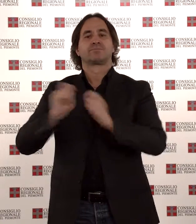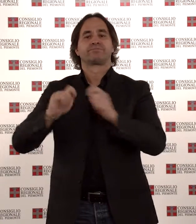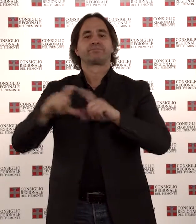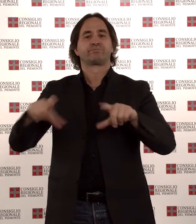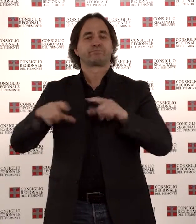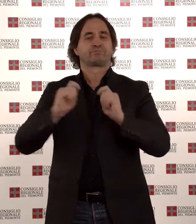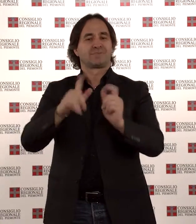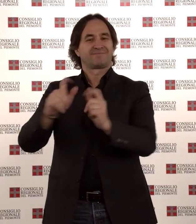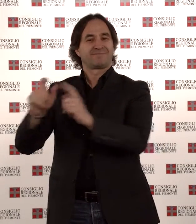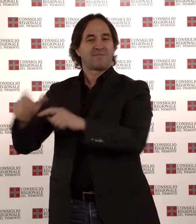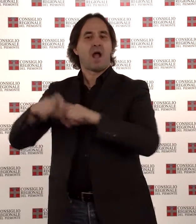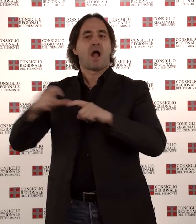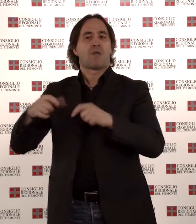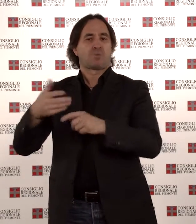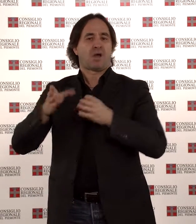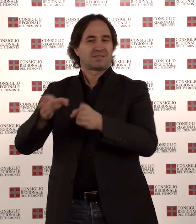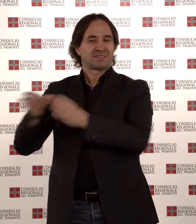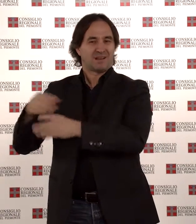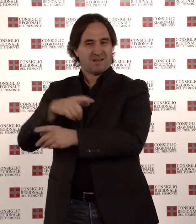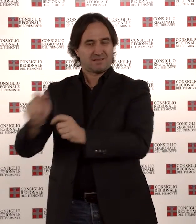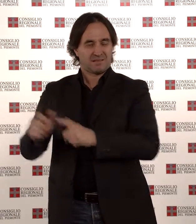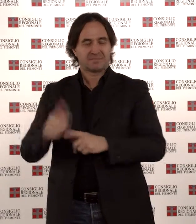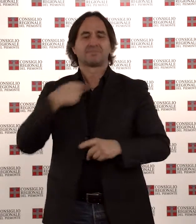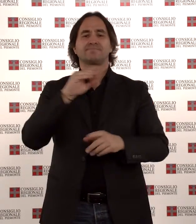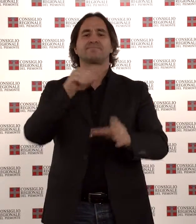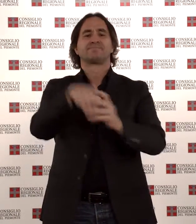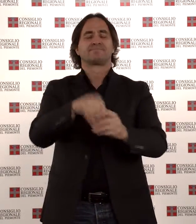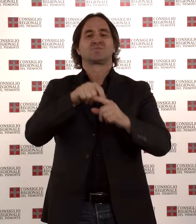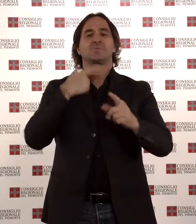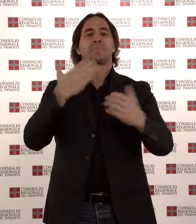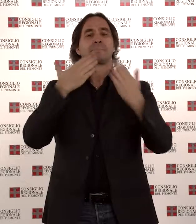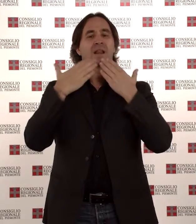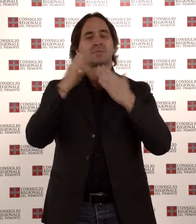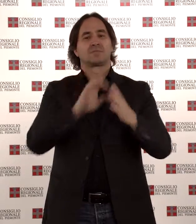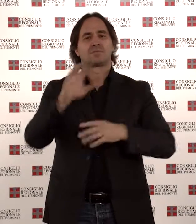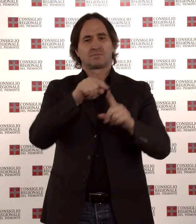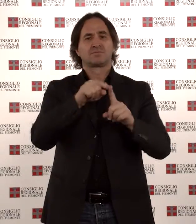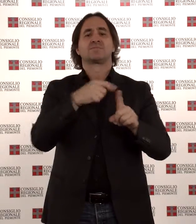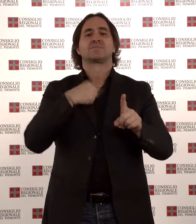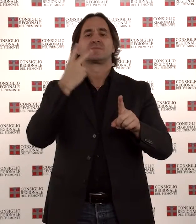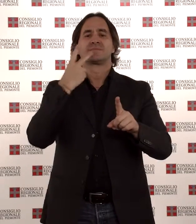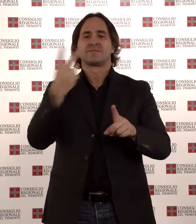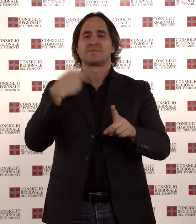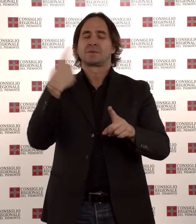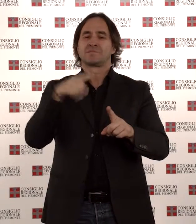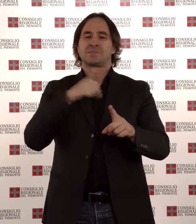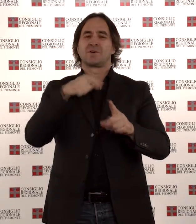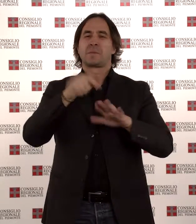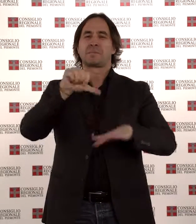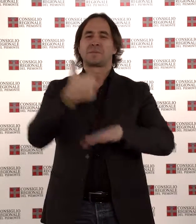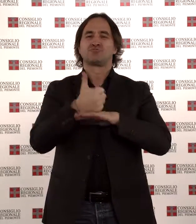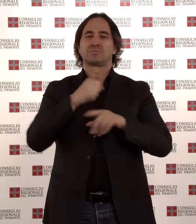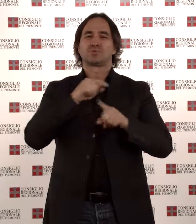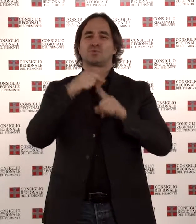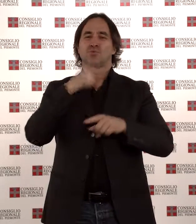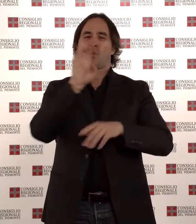del Partito Democratico che chiede alla Giunta di attivarsi presso il Parlamento per verificare la possibilità di non applicare i principi della